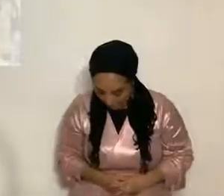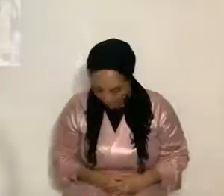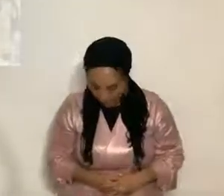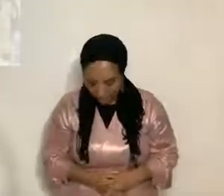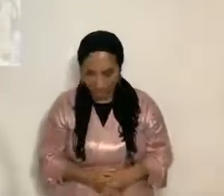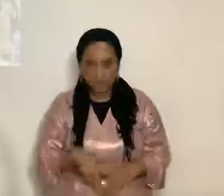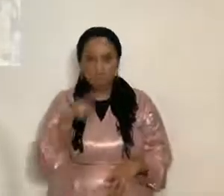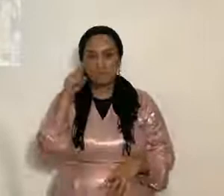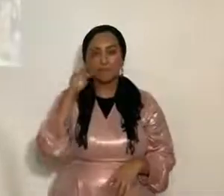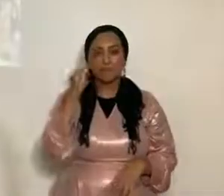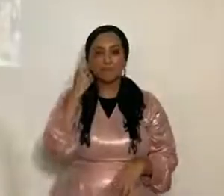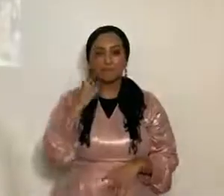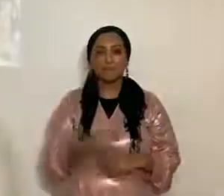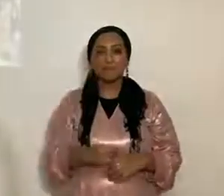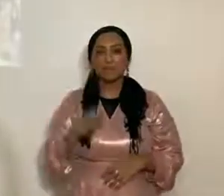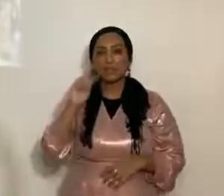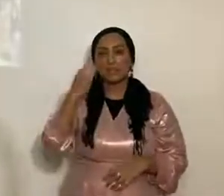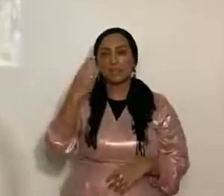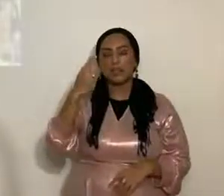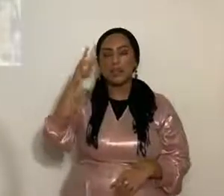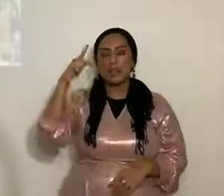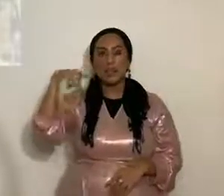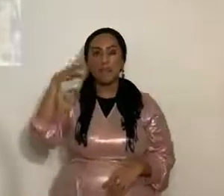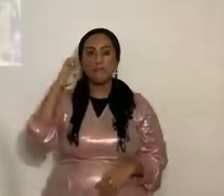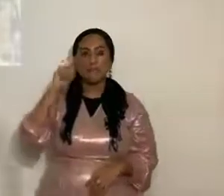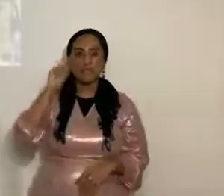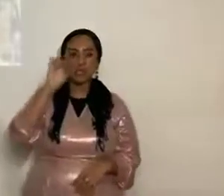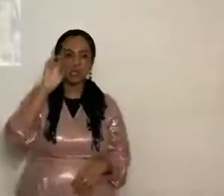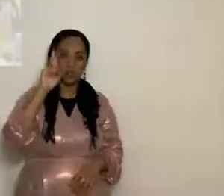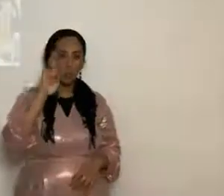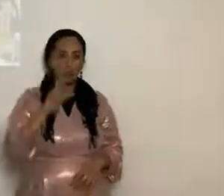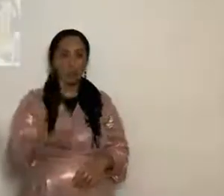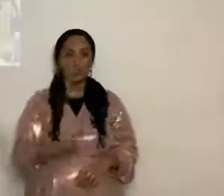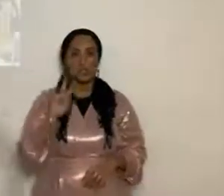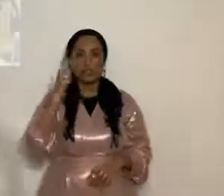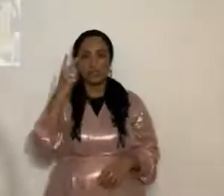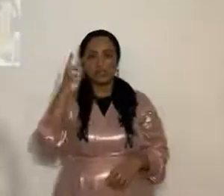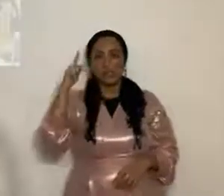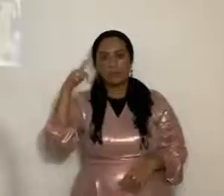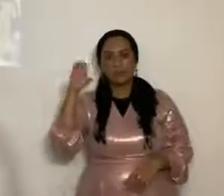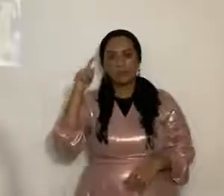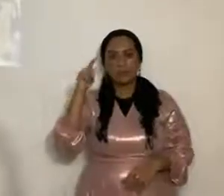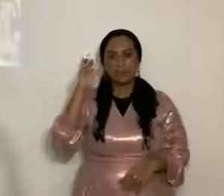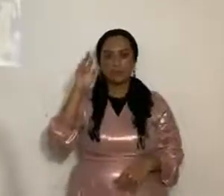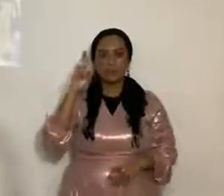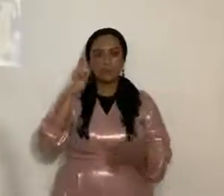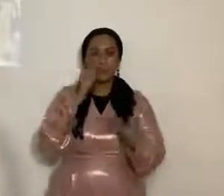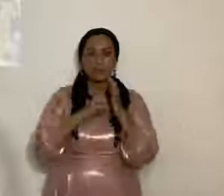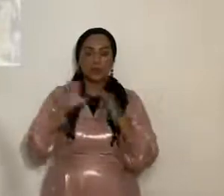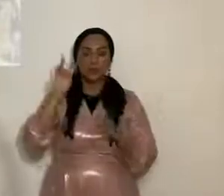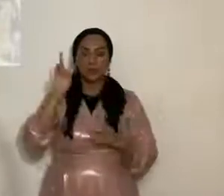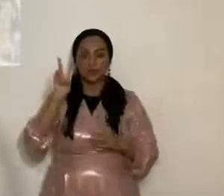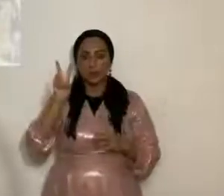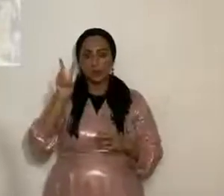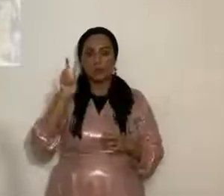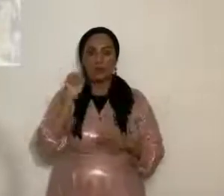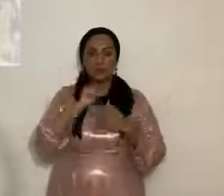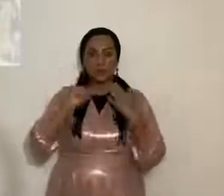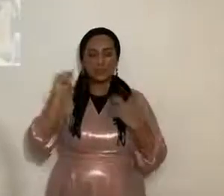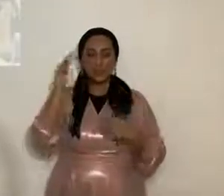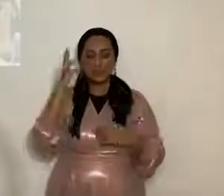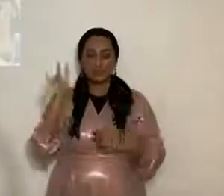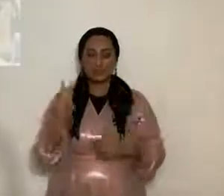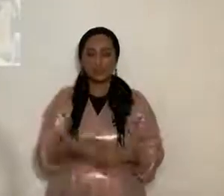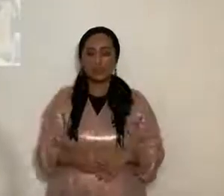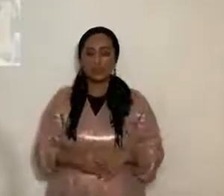Tienes que entenderlo. Segunda de Pedro, vamos rápido para allá, amados Ajim. Segunda de Pedro, capítulo 2, verso